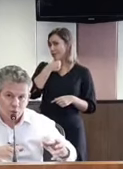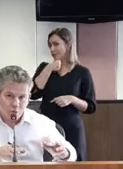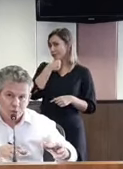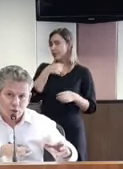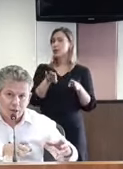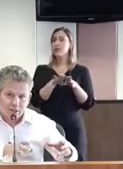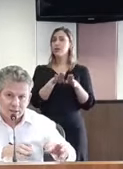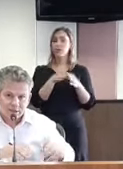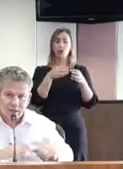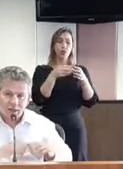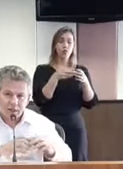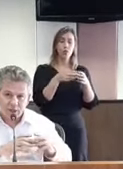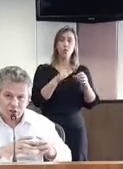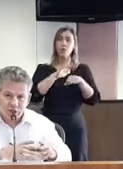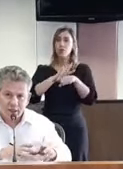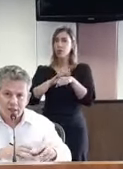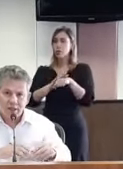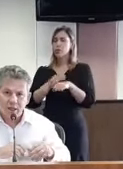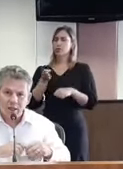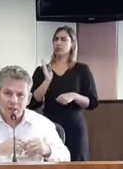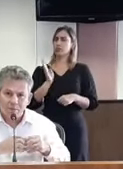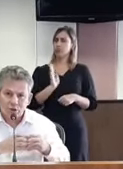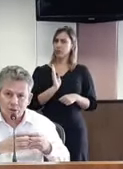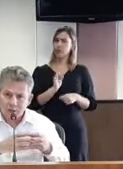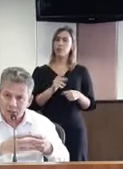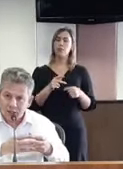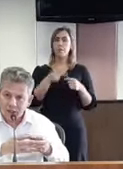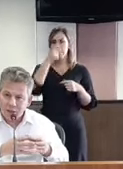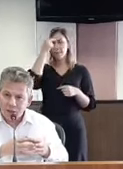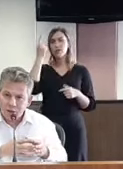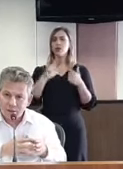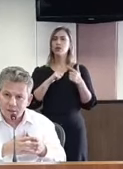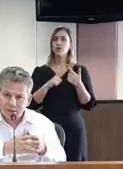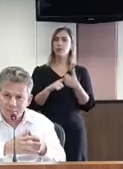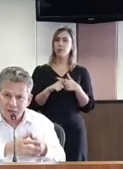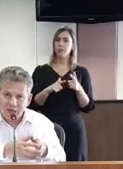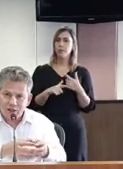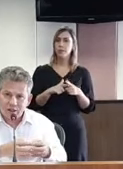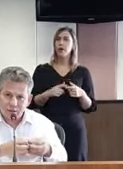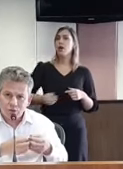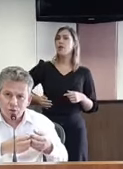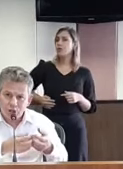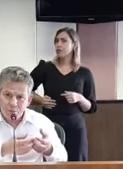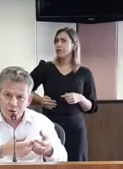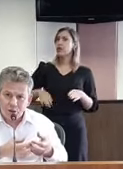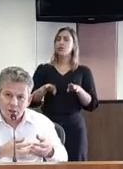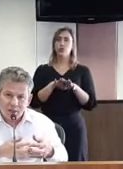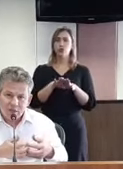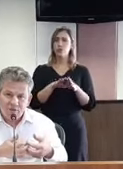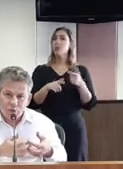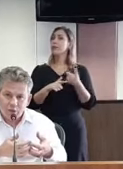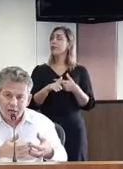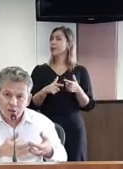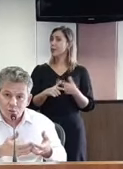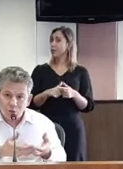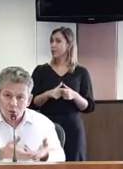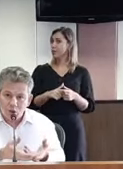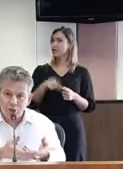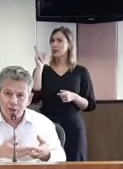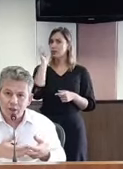dos grupos de doenças cardíacas, pessoas que têm doenças hepáticas, algum tipo de